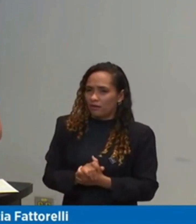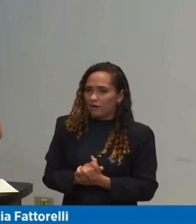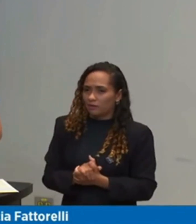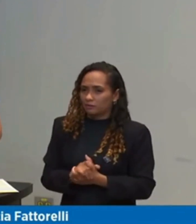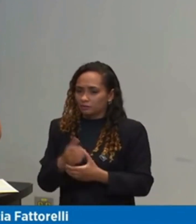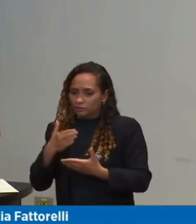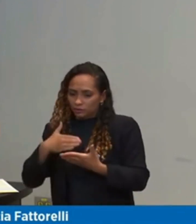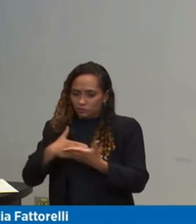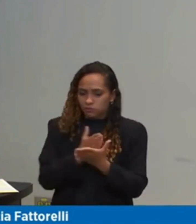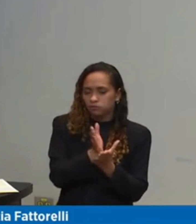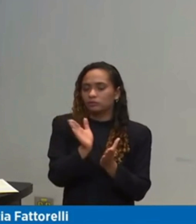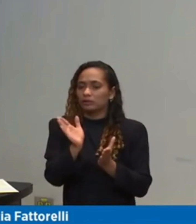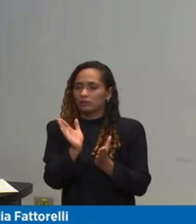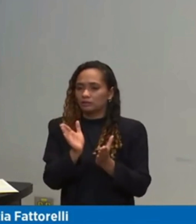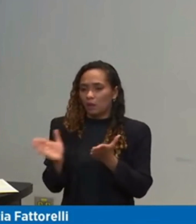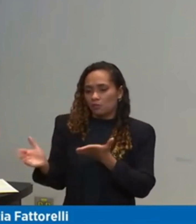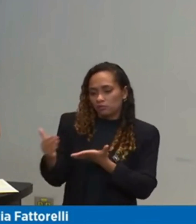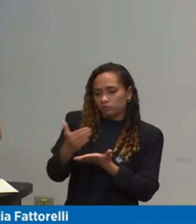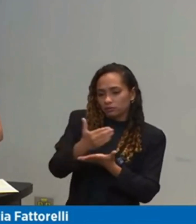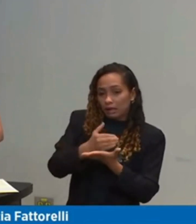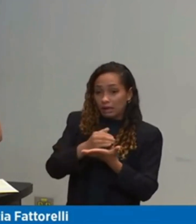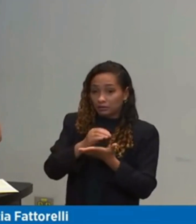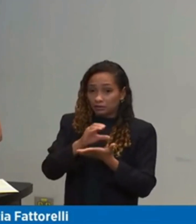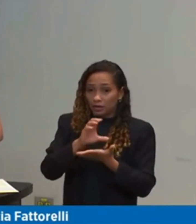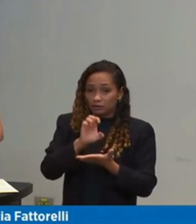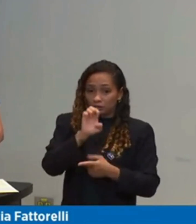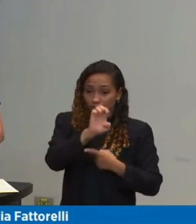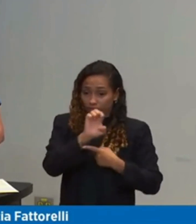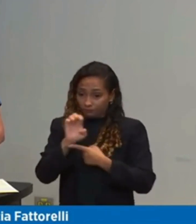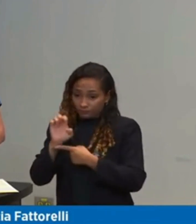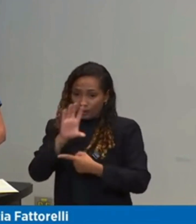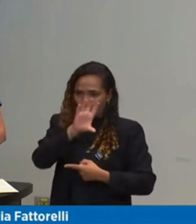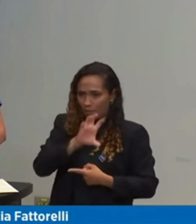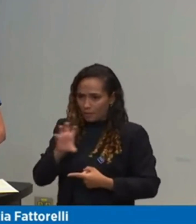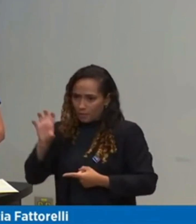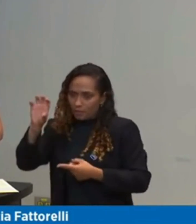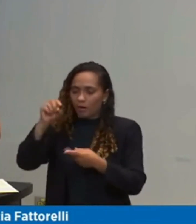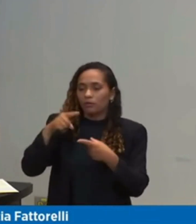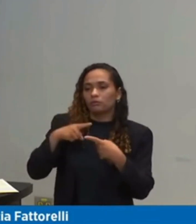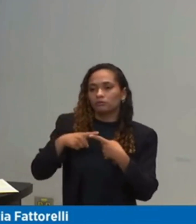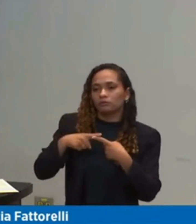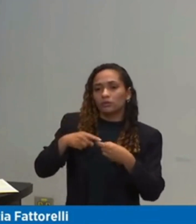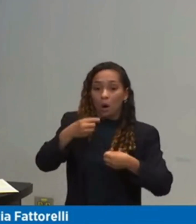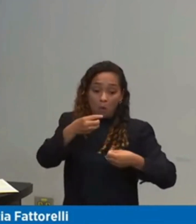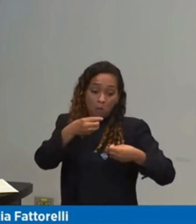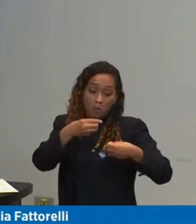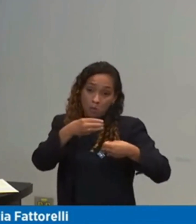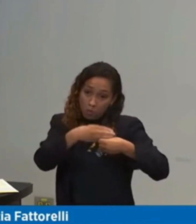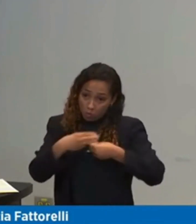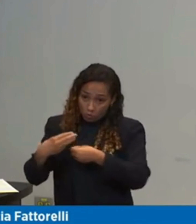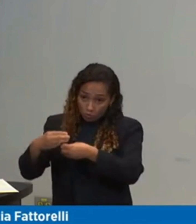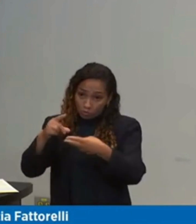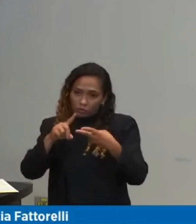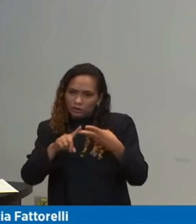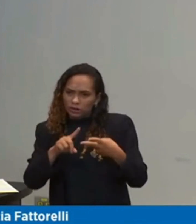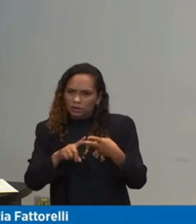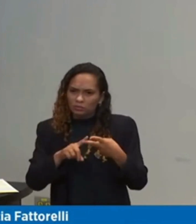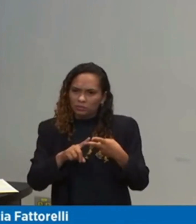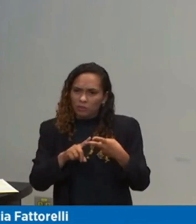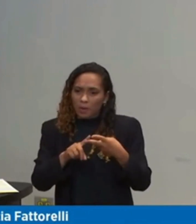desviar a arrecadação de todos os estados, todos os municípios, para uma estrutura